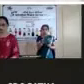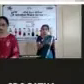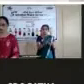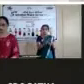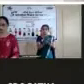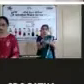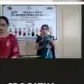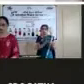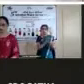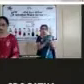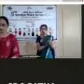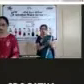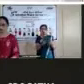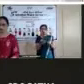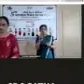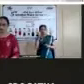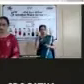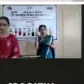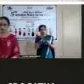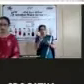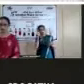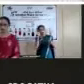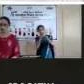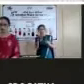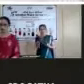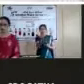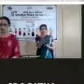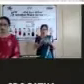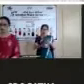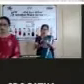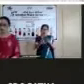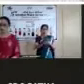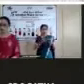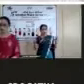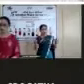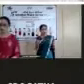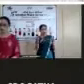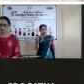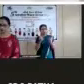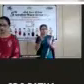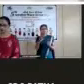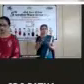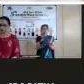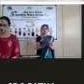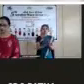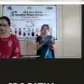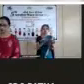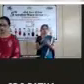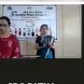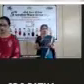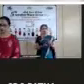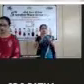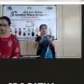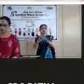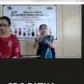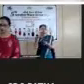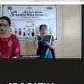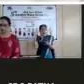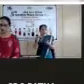इस कार्य को पूरा करने में प्रतिबद्धता के साथ में आगे बढ़ रहा है। इस कार्यक्रम में समस्त 8 पूर्वोत्तर राज्यों